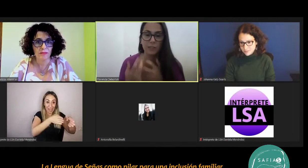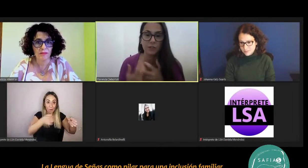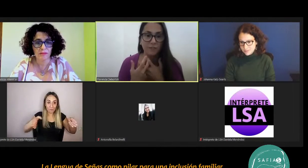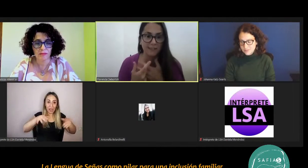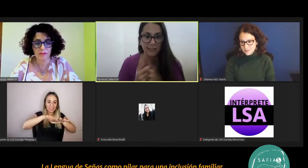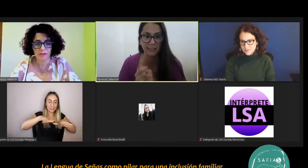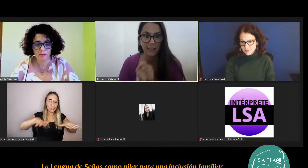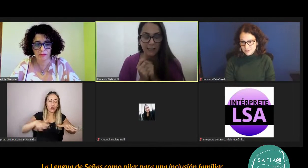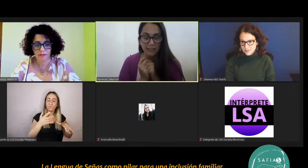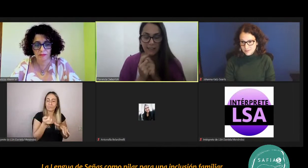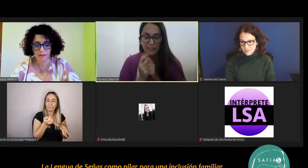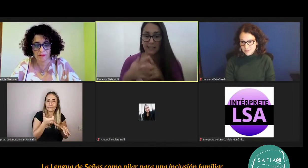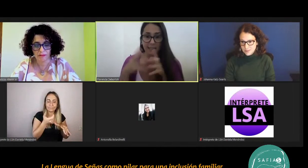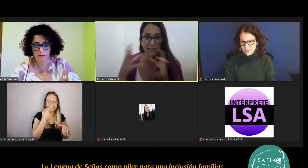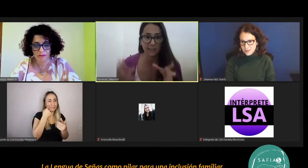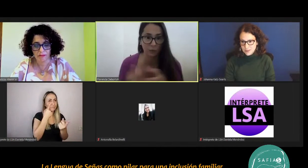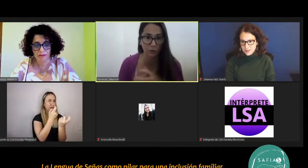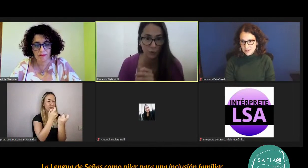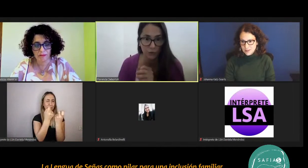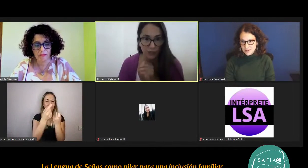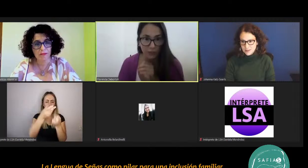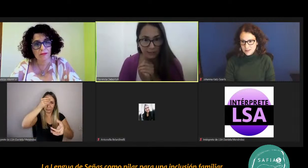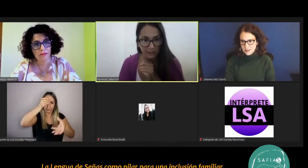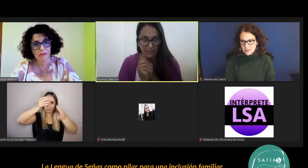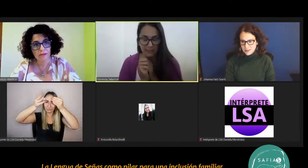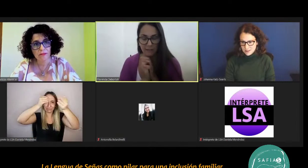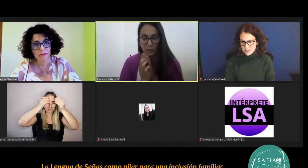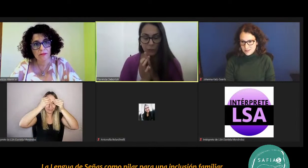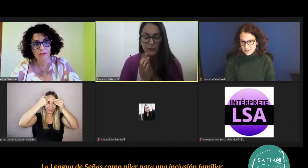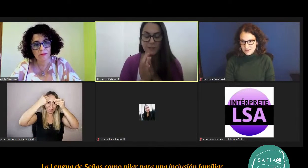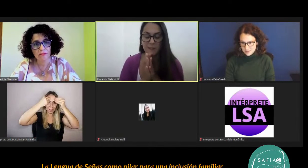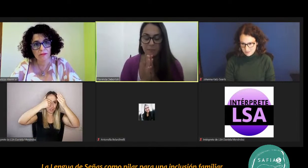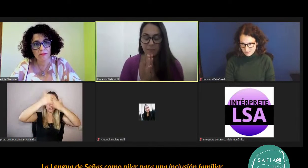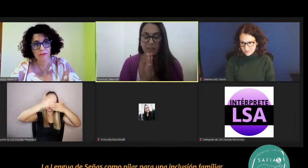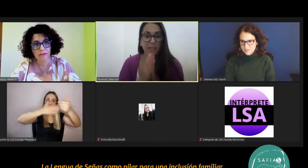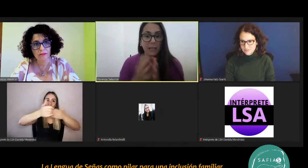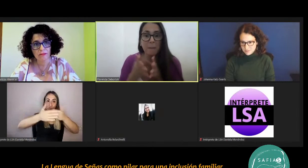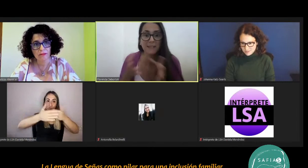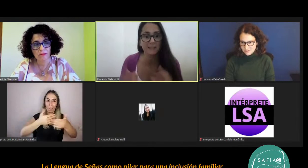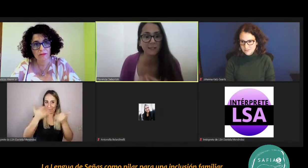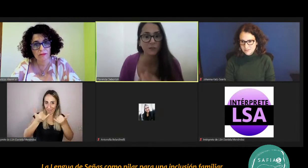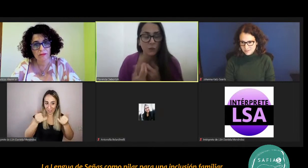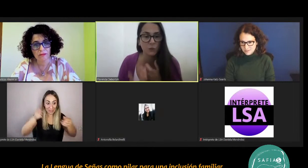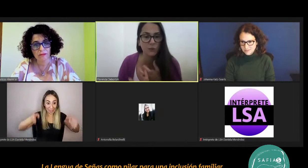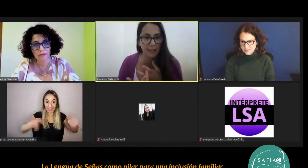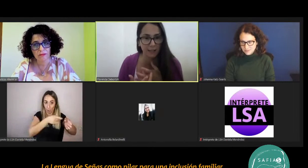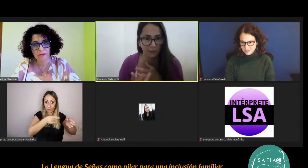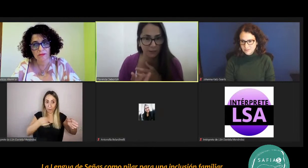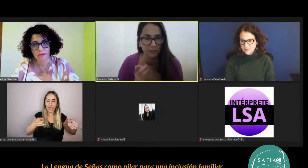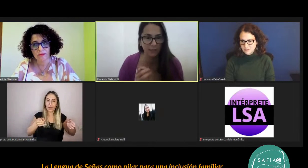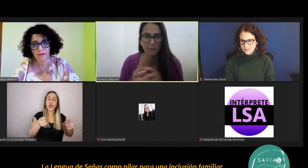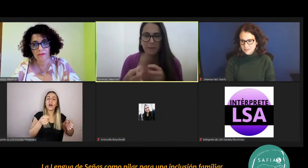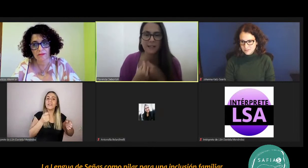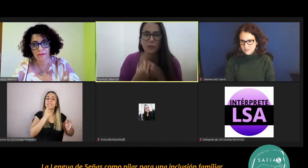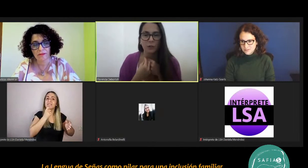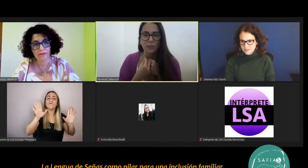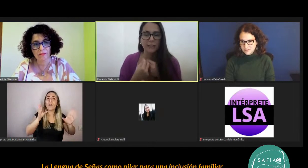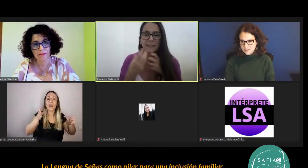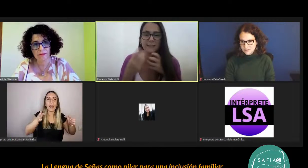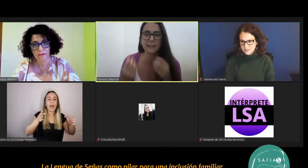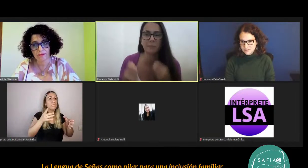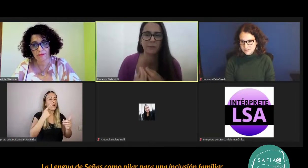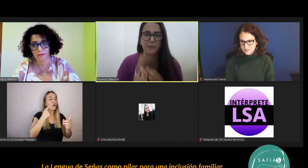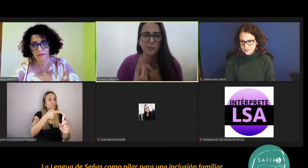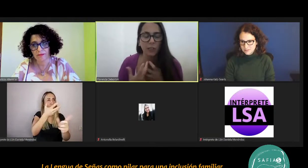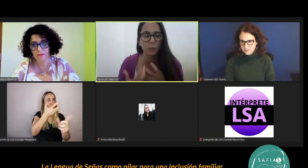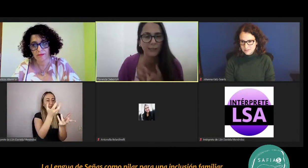con mayor facilidad y hacer esa construcción que estás hablando vos. ¿Qué pasa si eso no sucede, no? ¿Qué pasa con qué